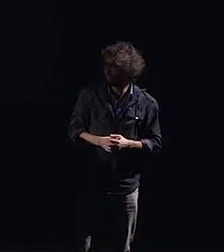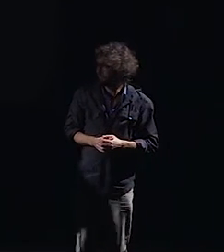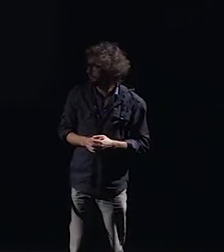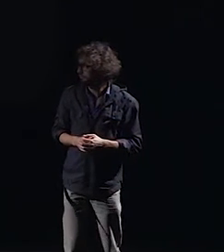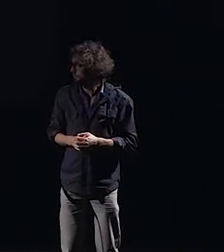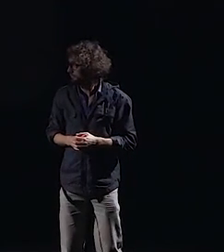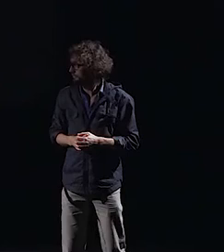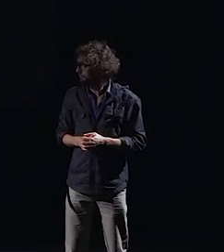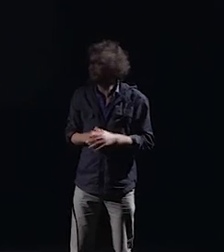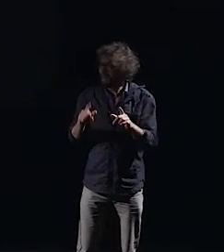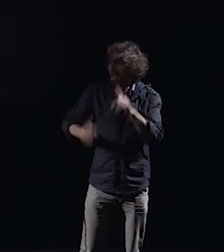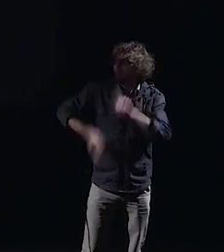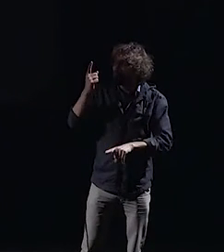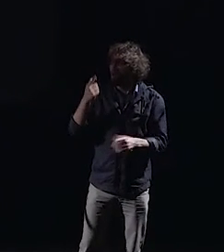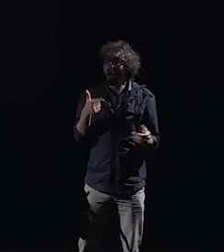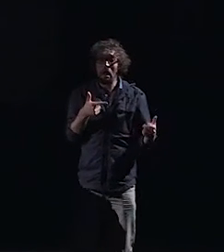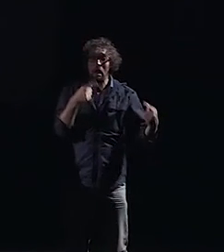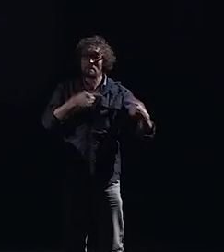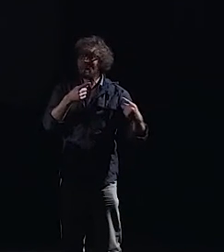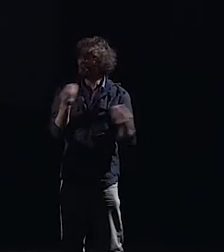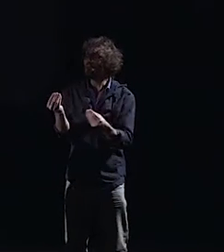Par contre, c'est bien de savoir où est l'ennemi, tu vois.